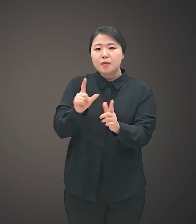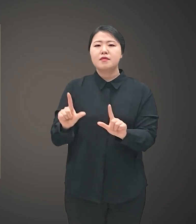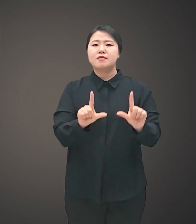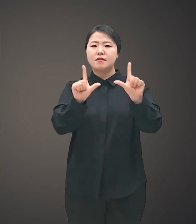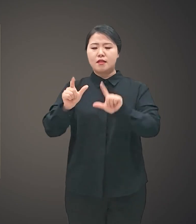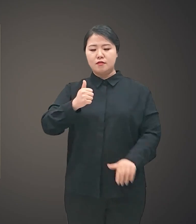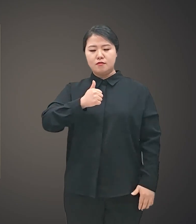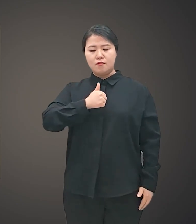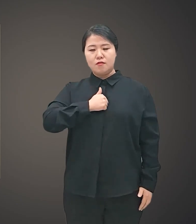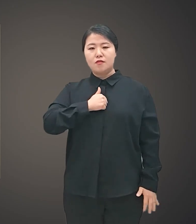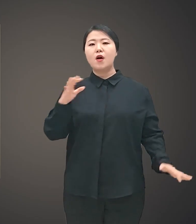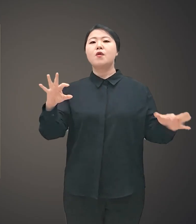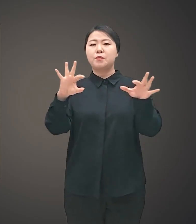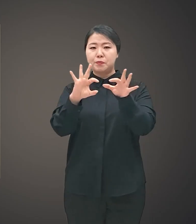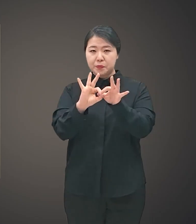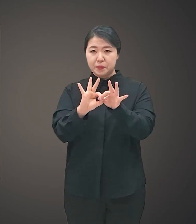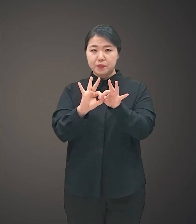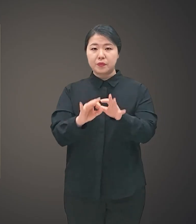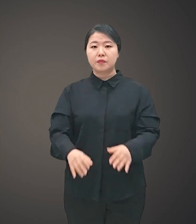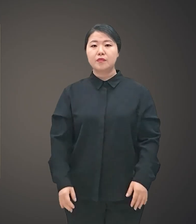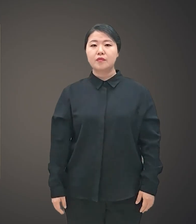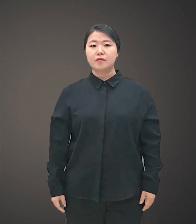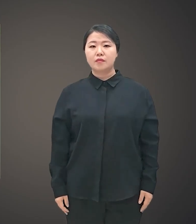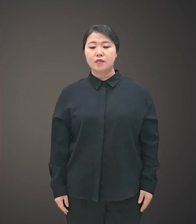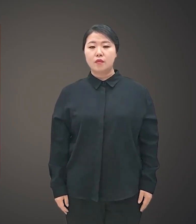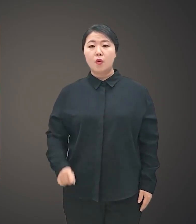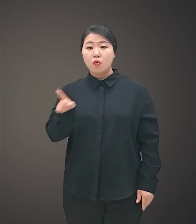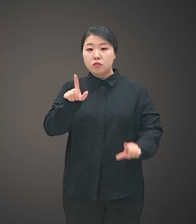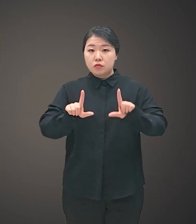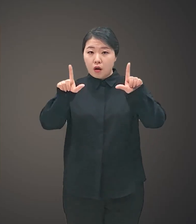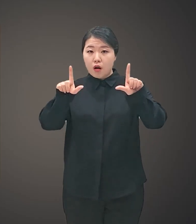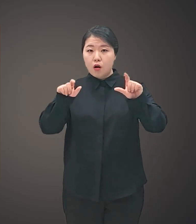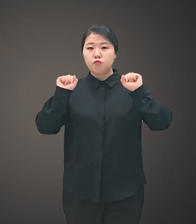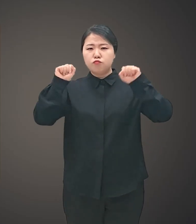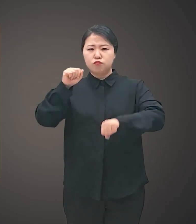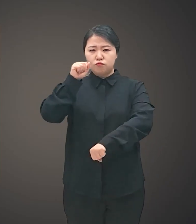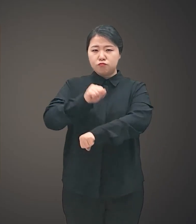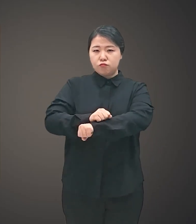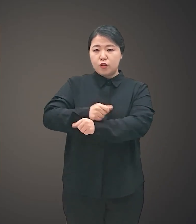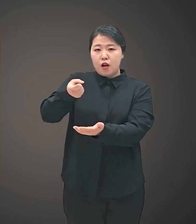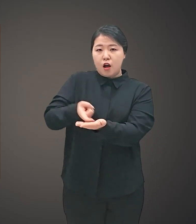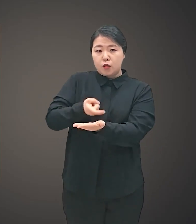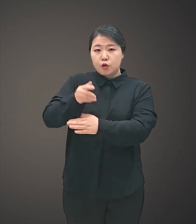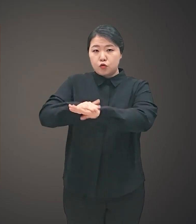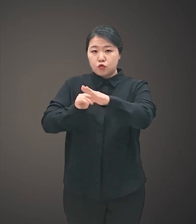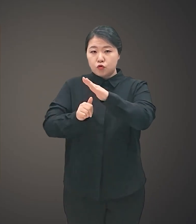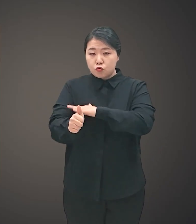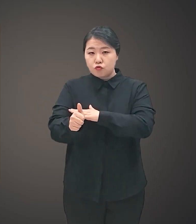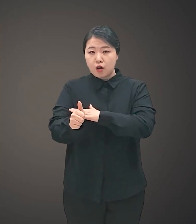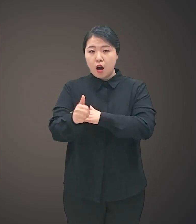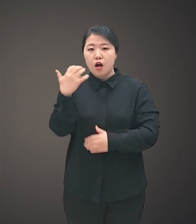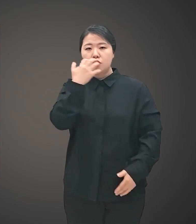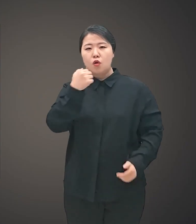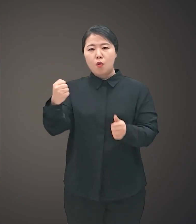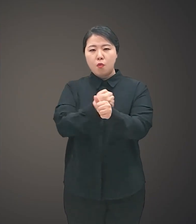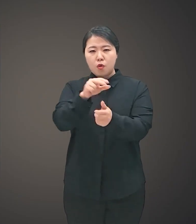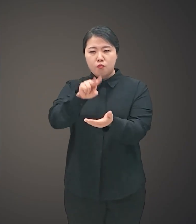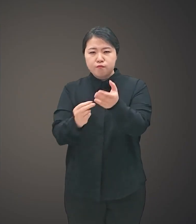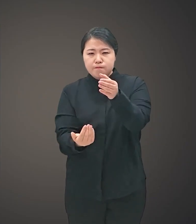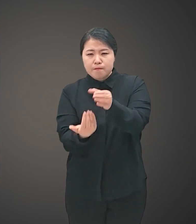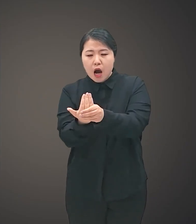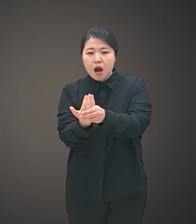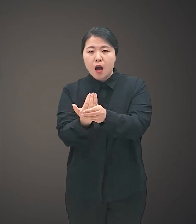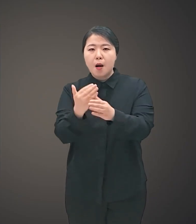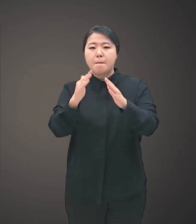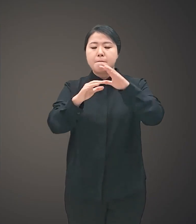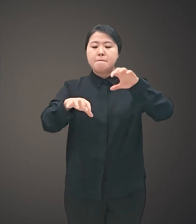그들 삶의 일부, 그들의 정체성이다. 어느 날 한 촉망받던 아이스하키 선수가 성폭행